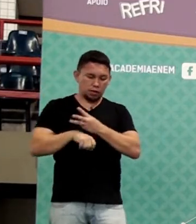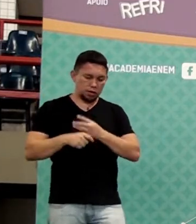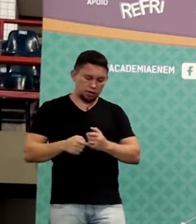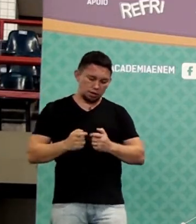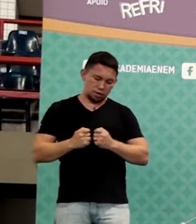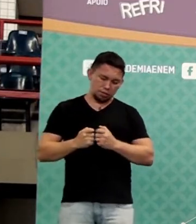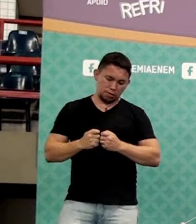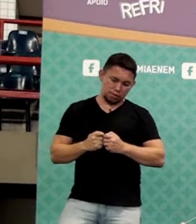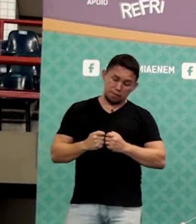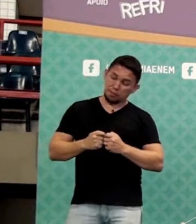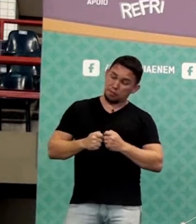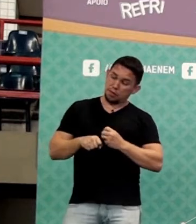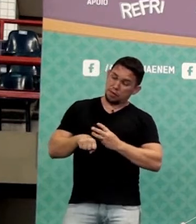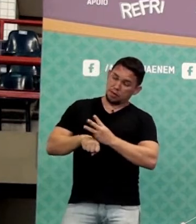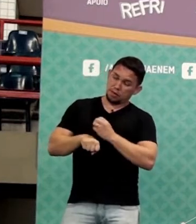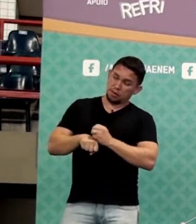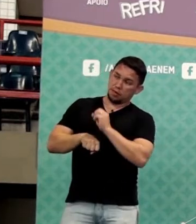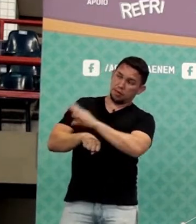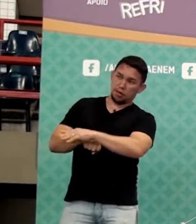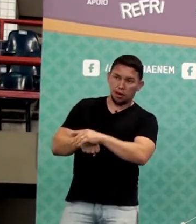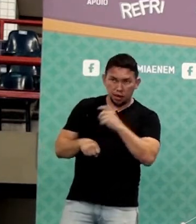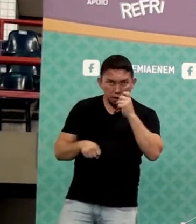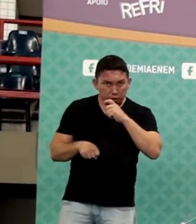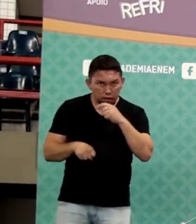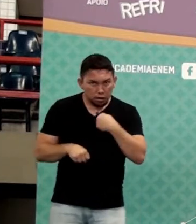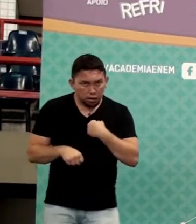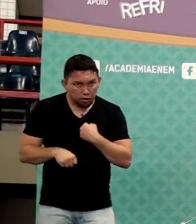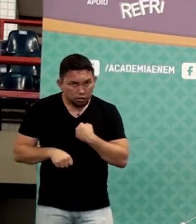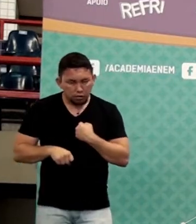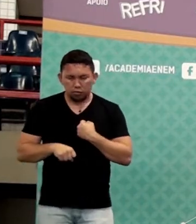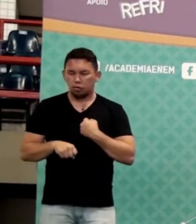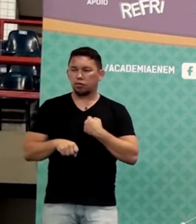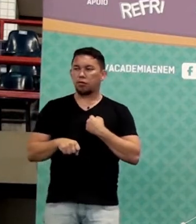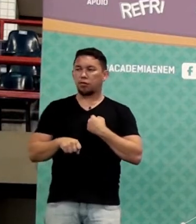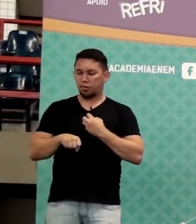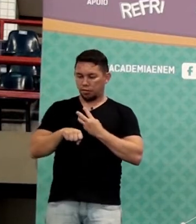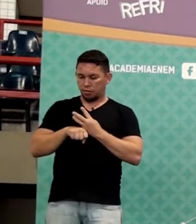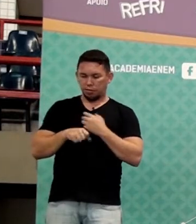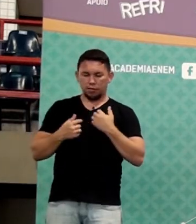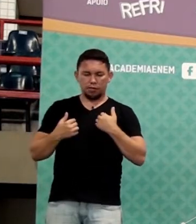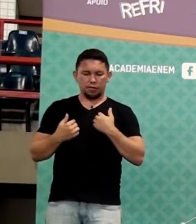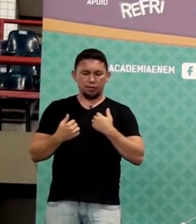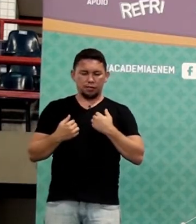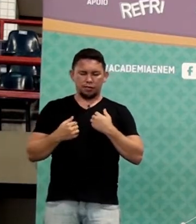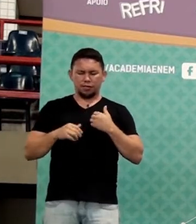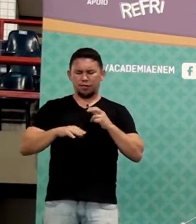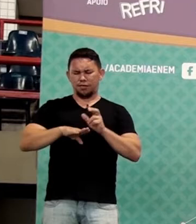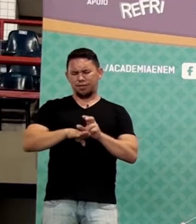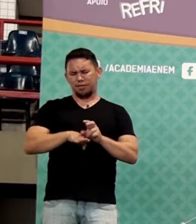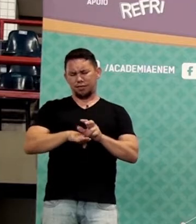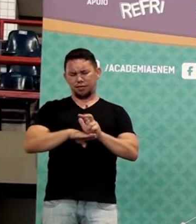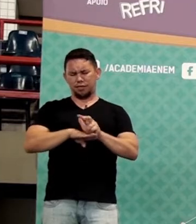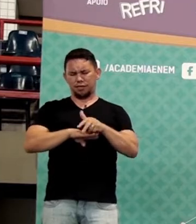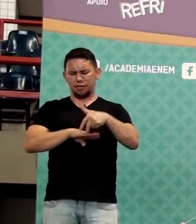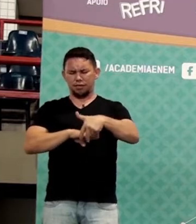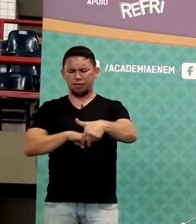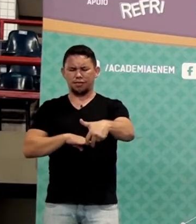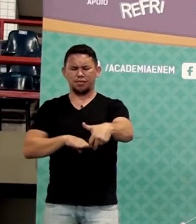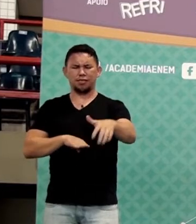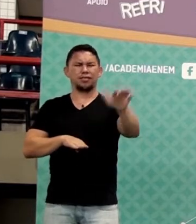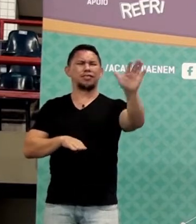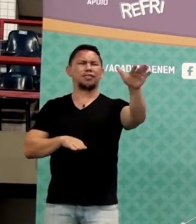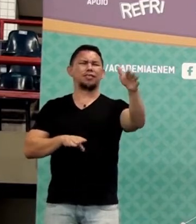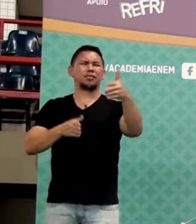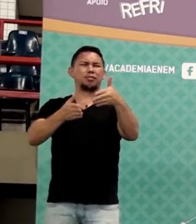WhatsApp. Eu estou mentindo? Né? Por quê? Porque eu me levantar para ir até